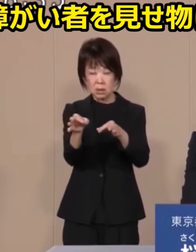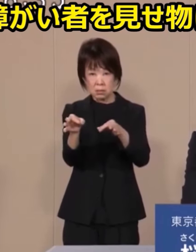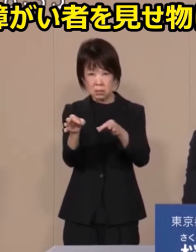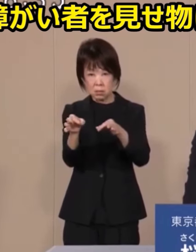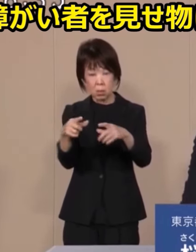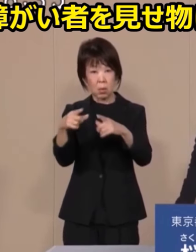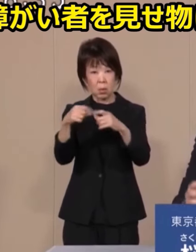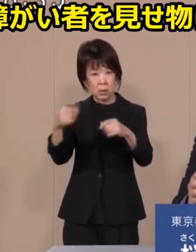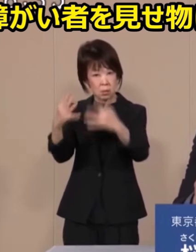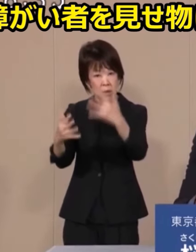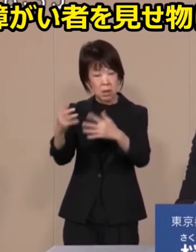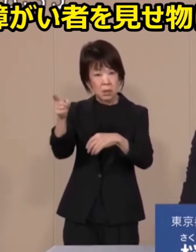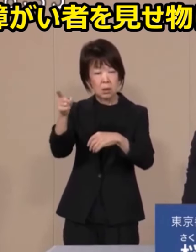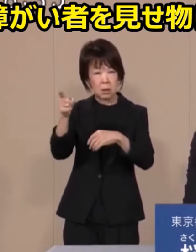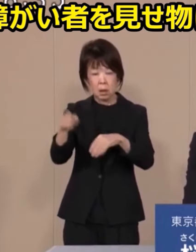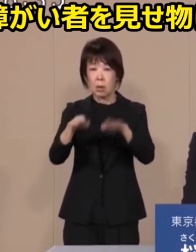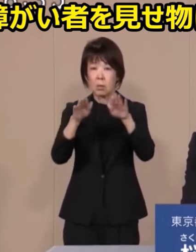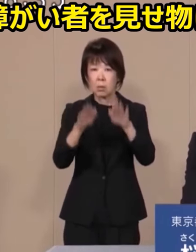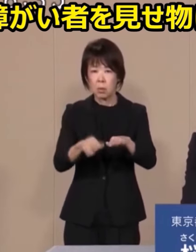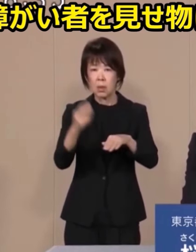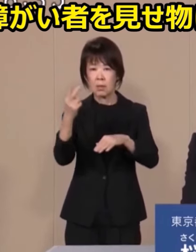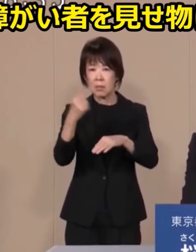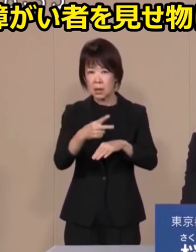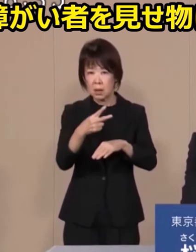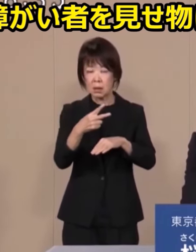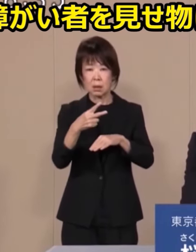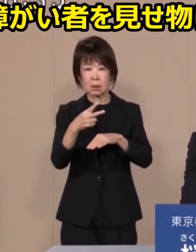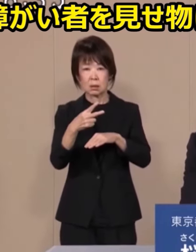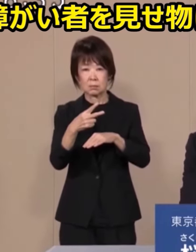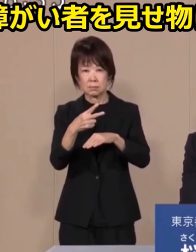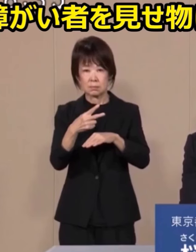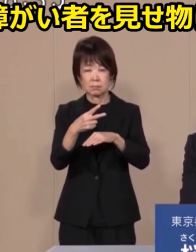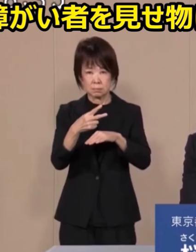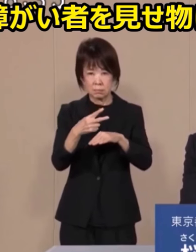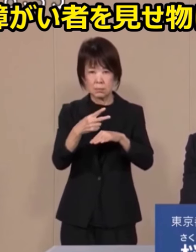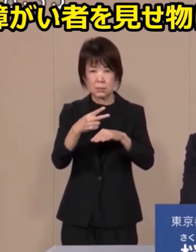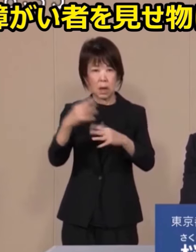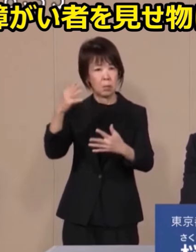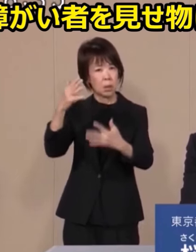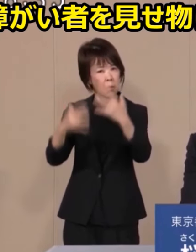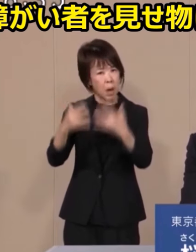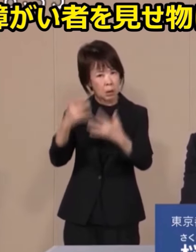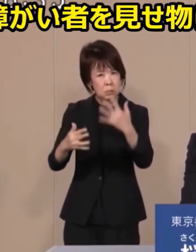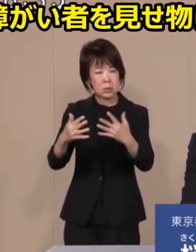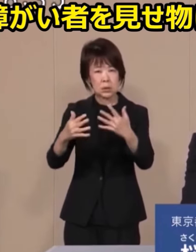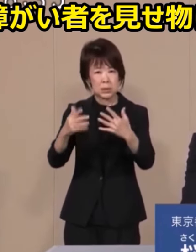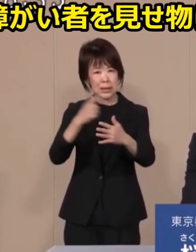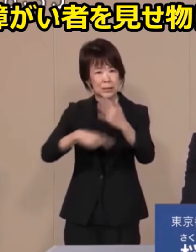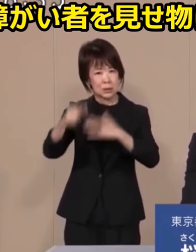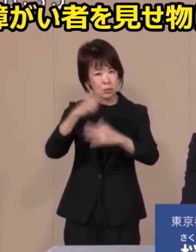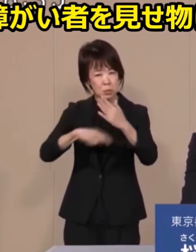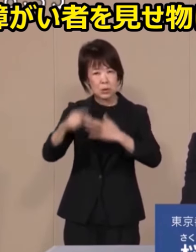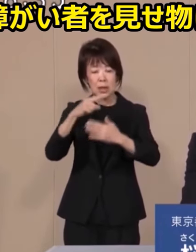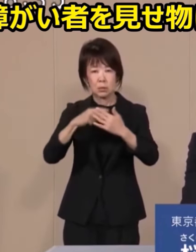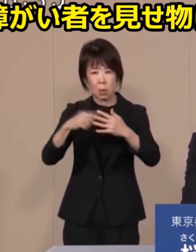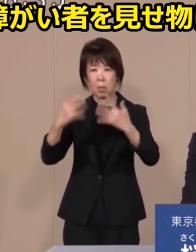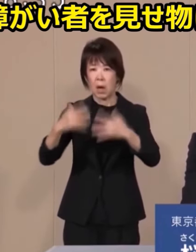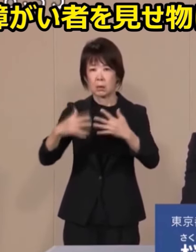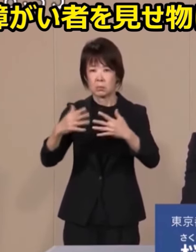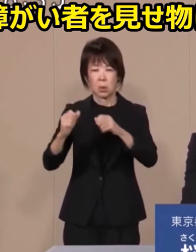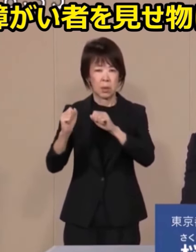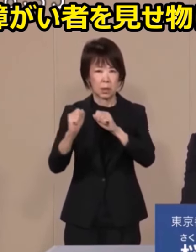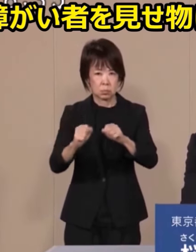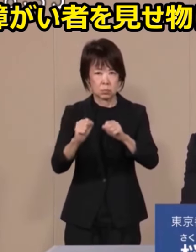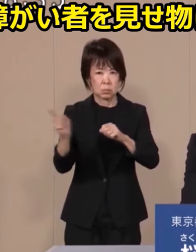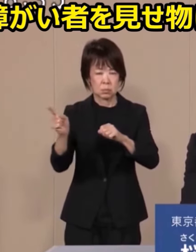が、今回またですね、また番組をやるという、24時間の番組をやるという、恥知ら